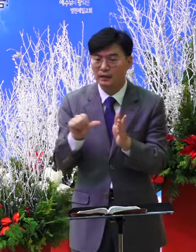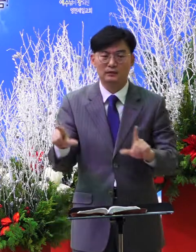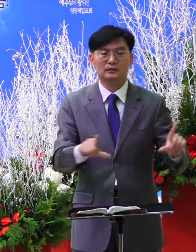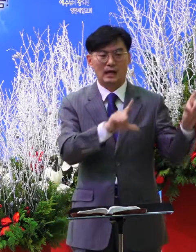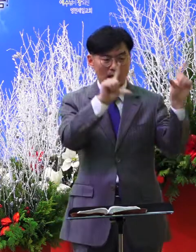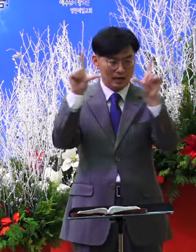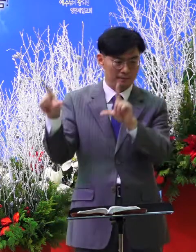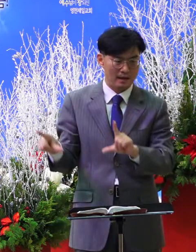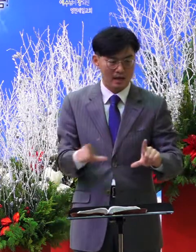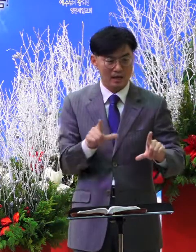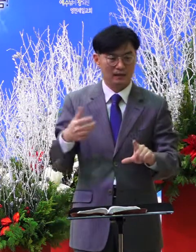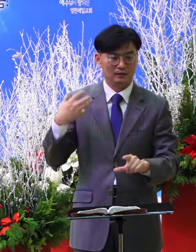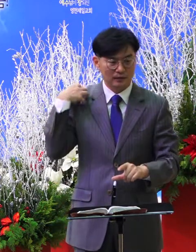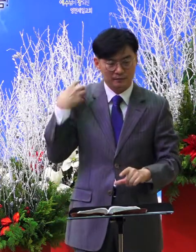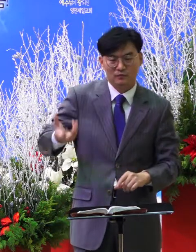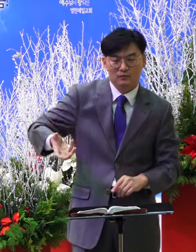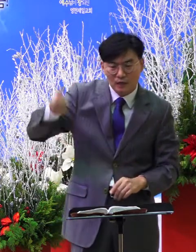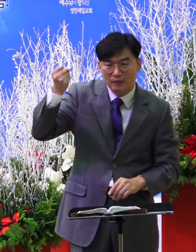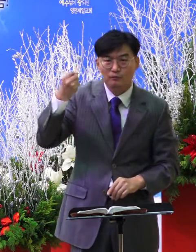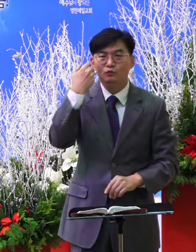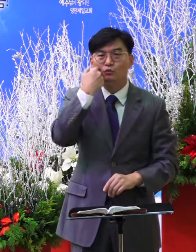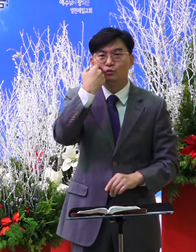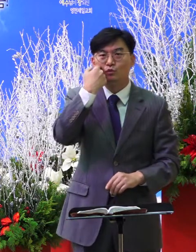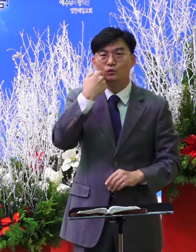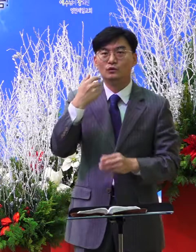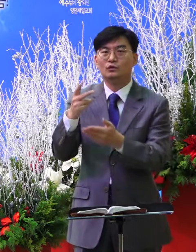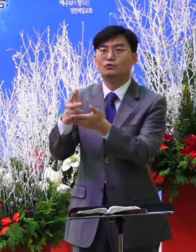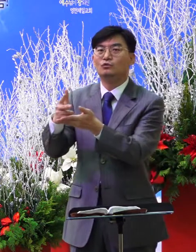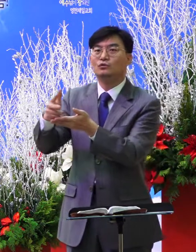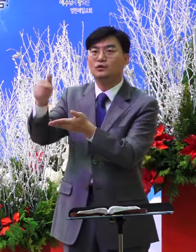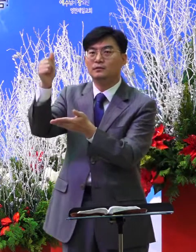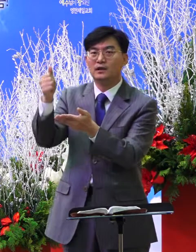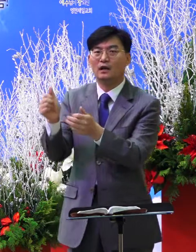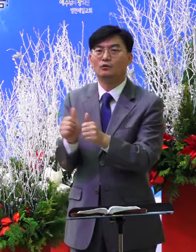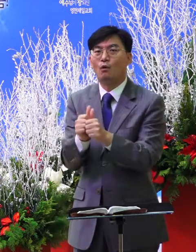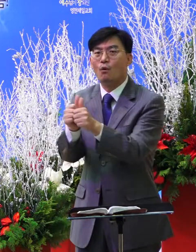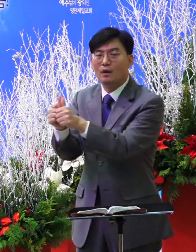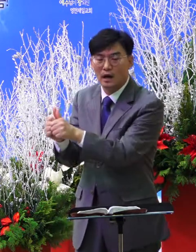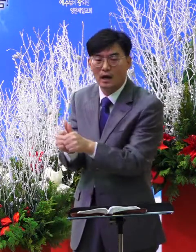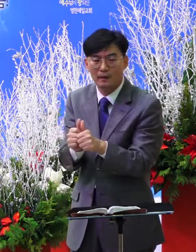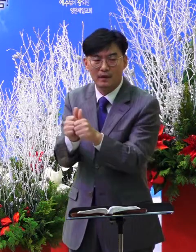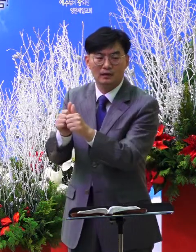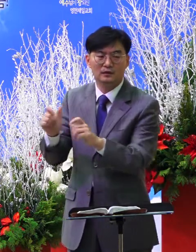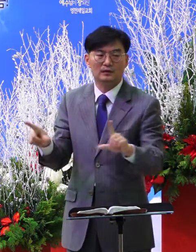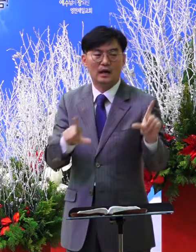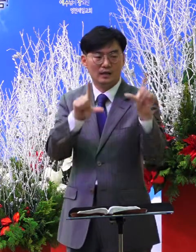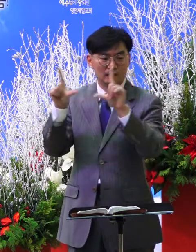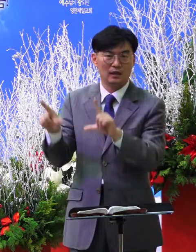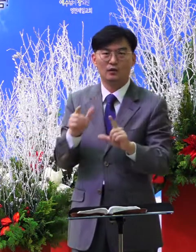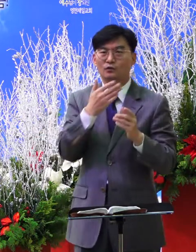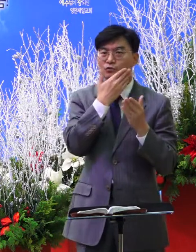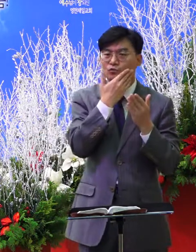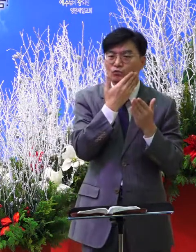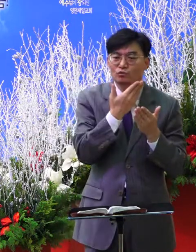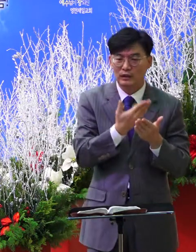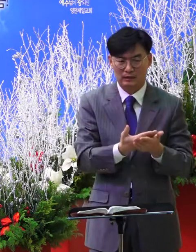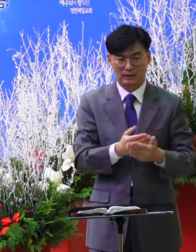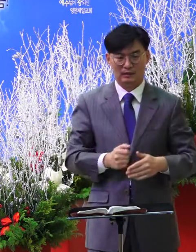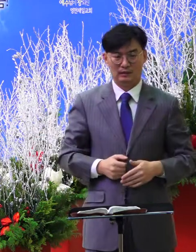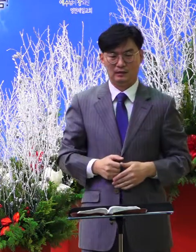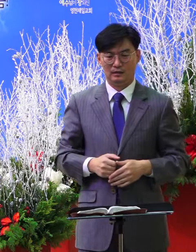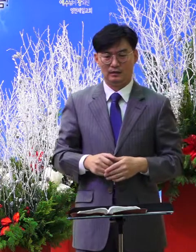것의 주인이신 주님과 동행하며 살아야 한다는 것을 깨달아 아는 그런 지혜를 갖기를 원합니다.